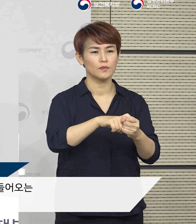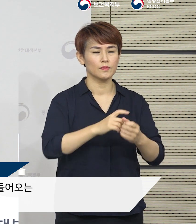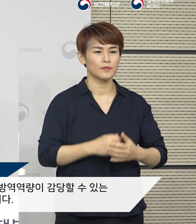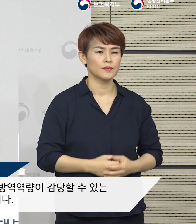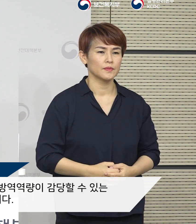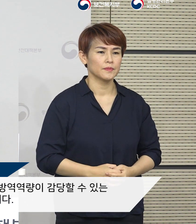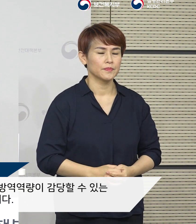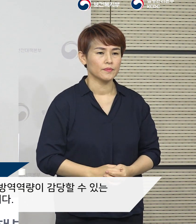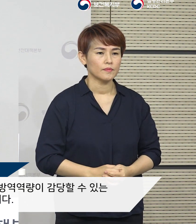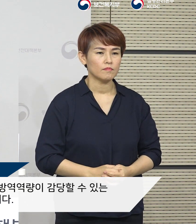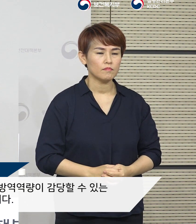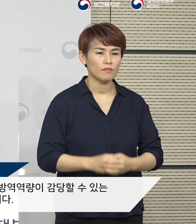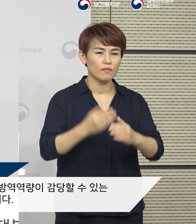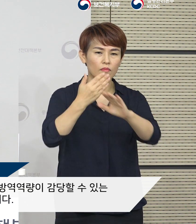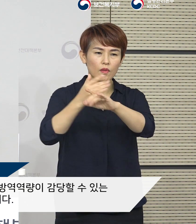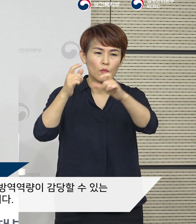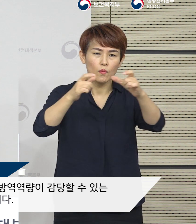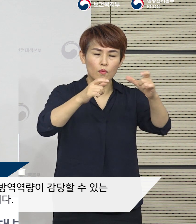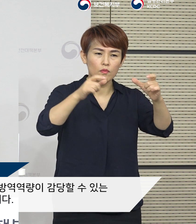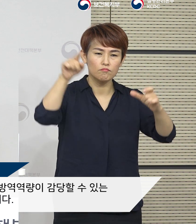강조하였습니다. 타 지역